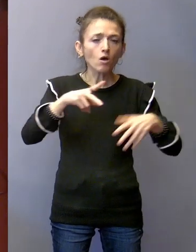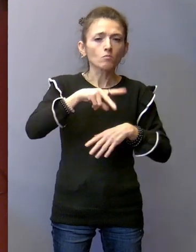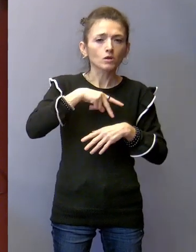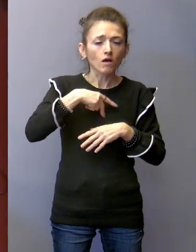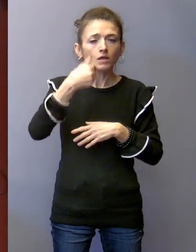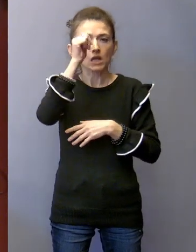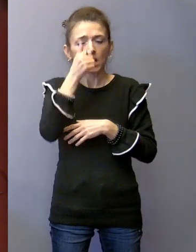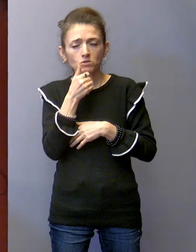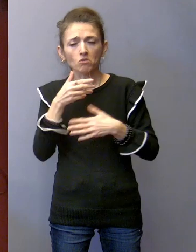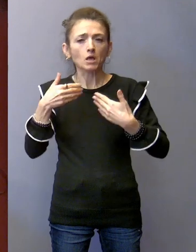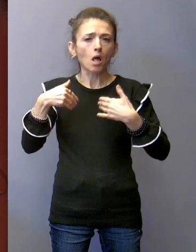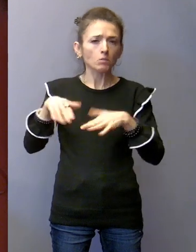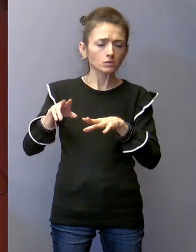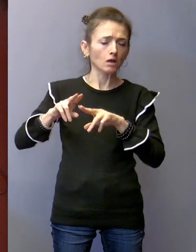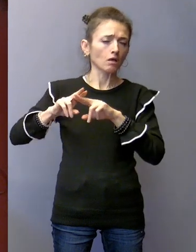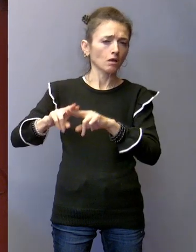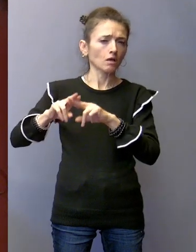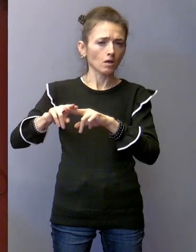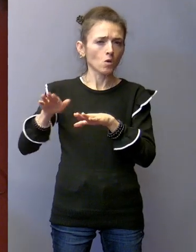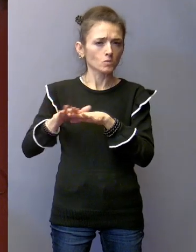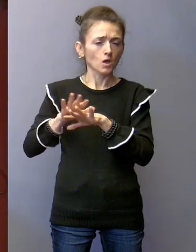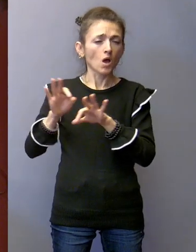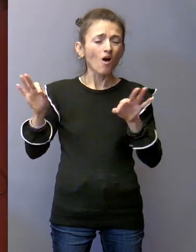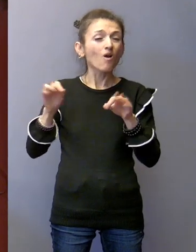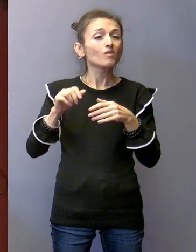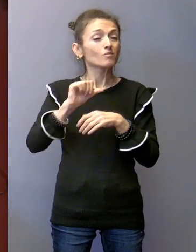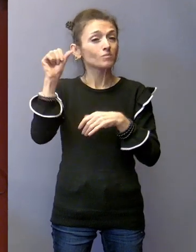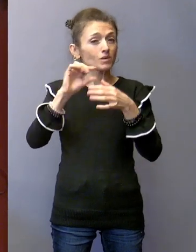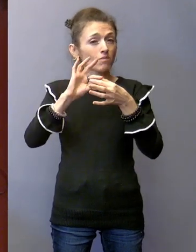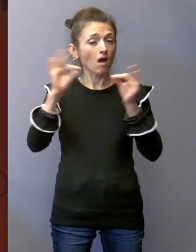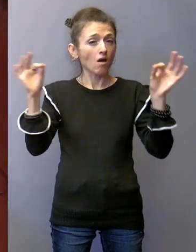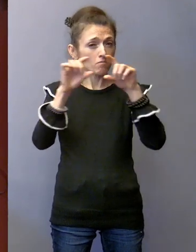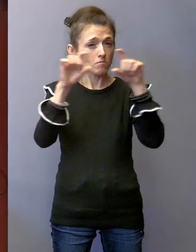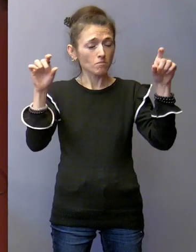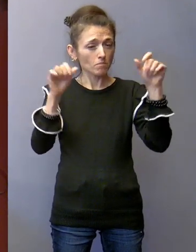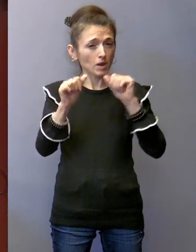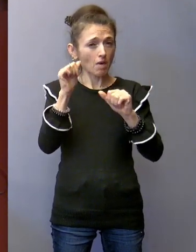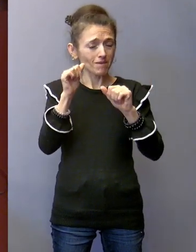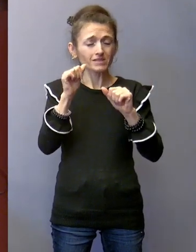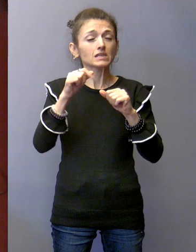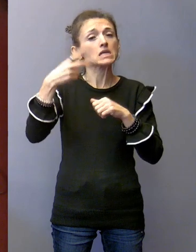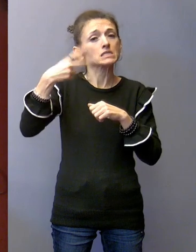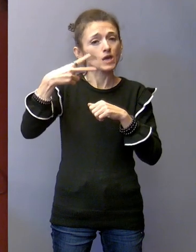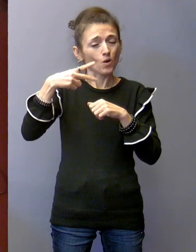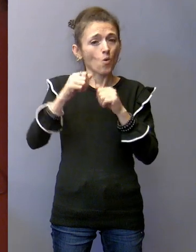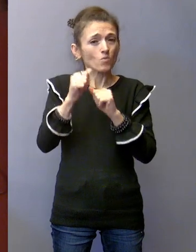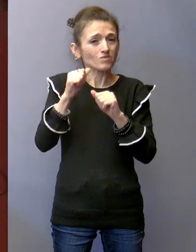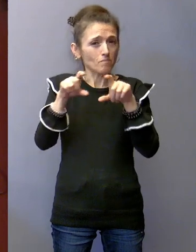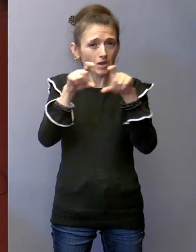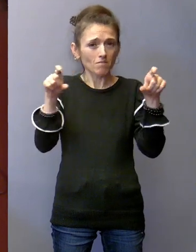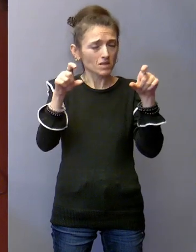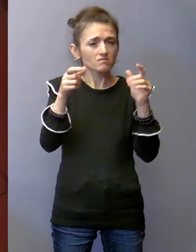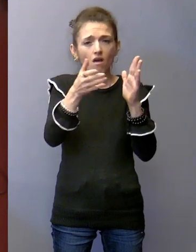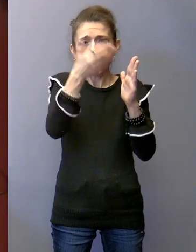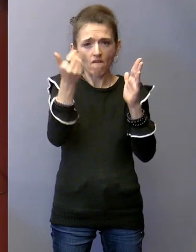dismesso in disuso quindi toglierei la prima premessa e anche la seconda premessa e